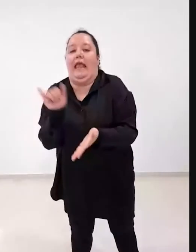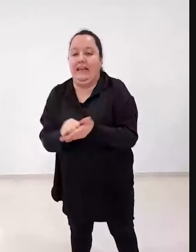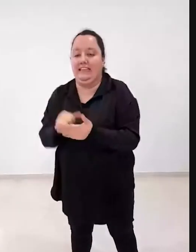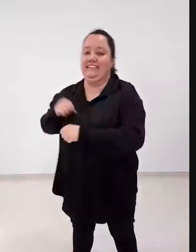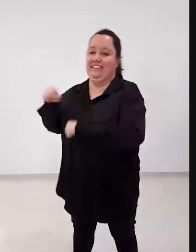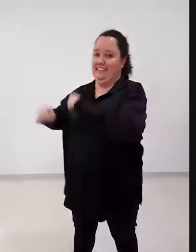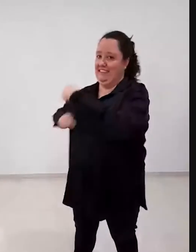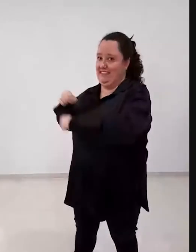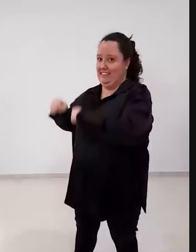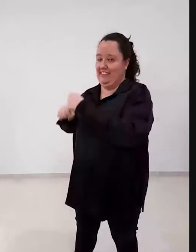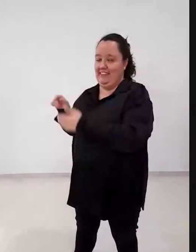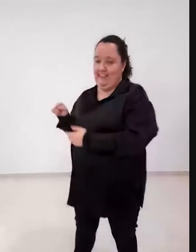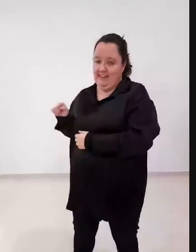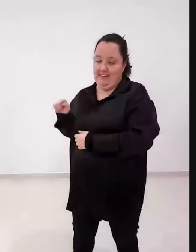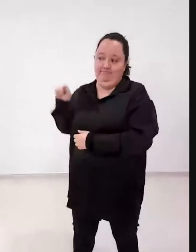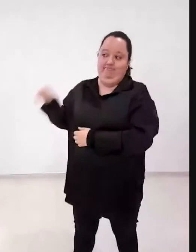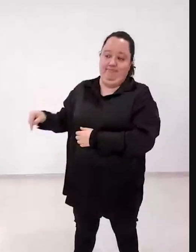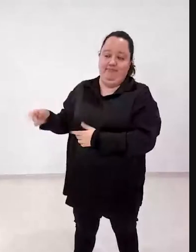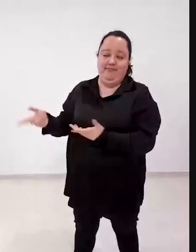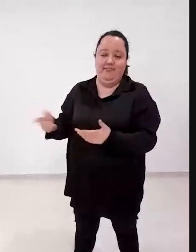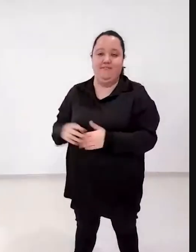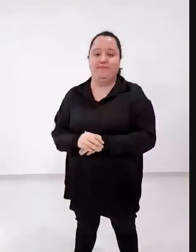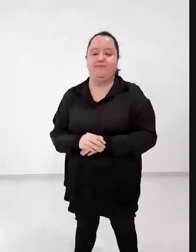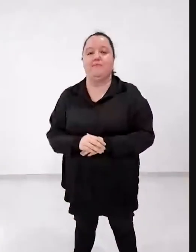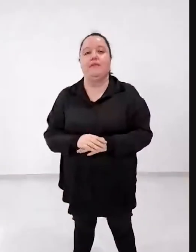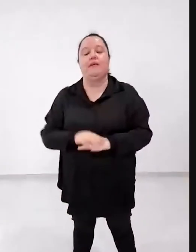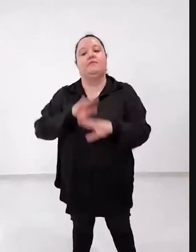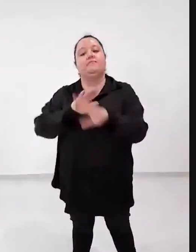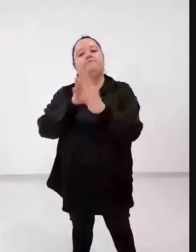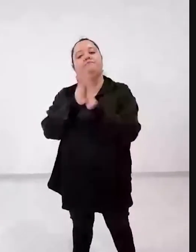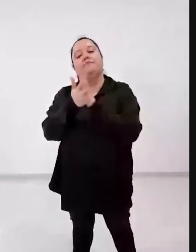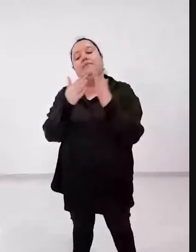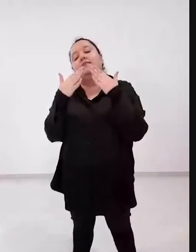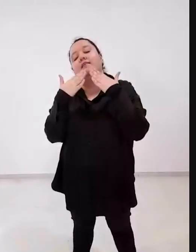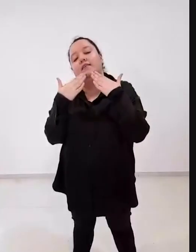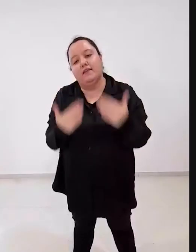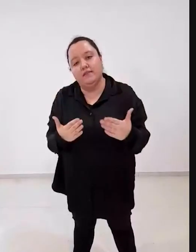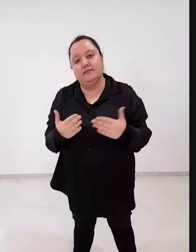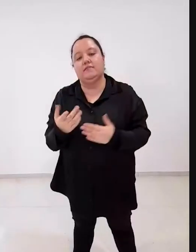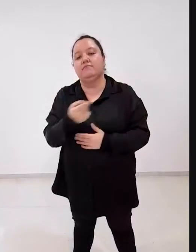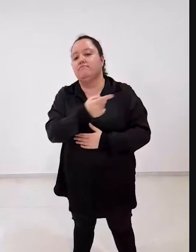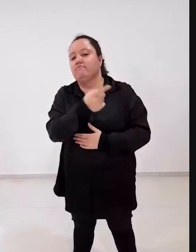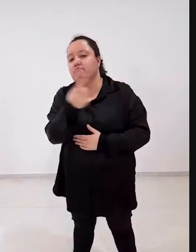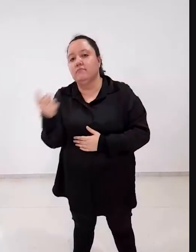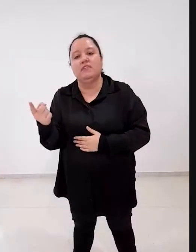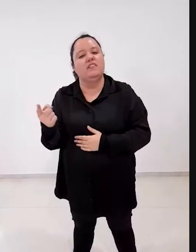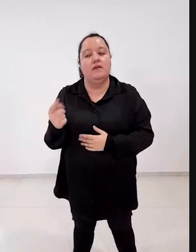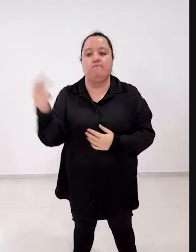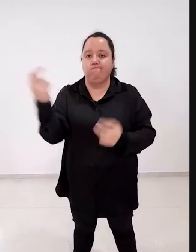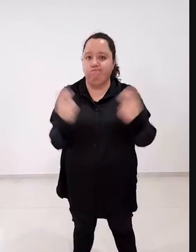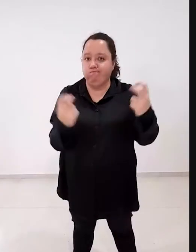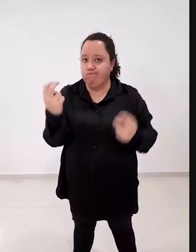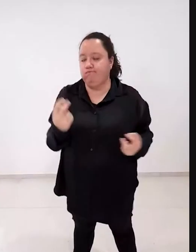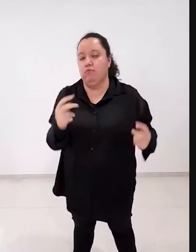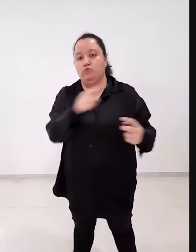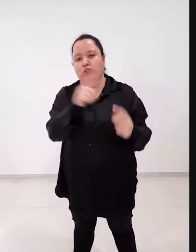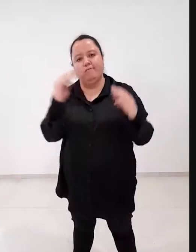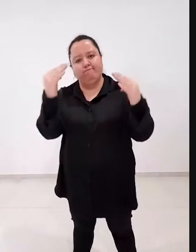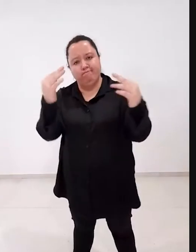vamos quiero agradecer a ustedes por estar aquí